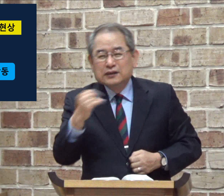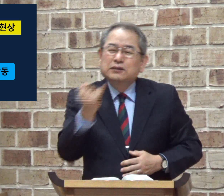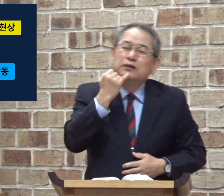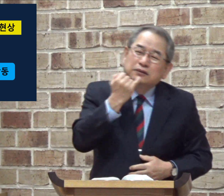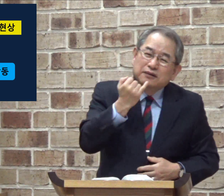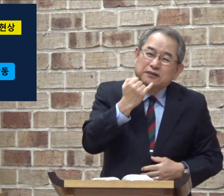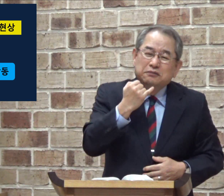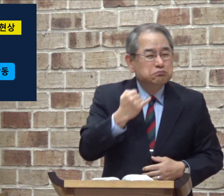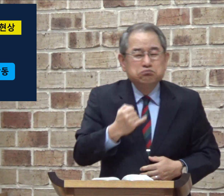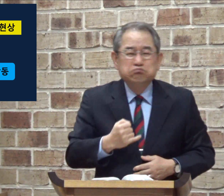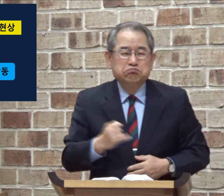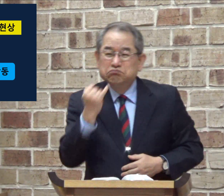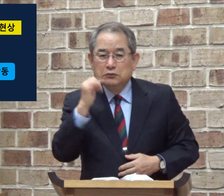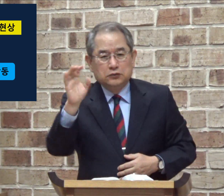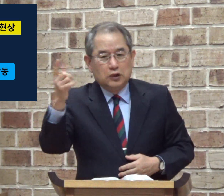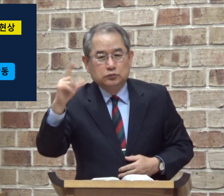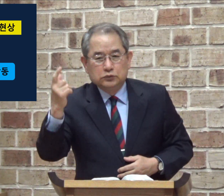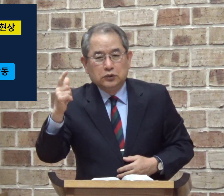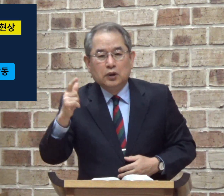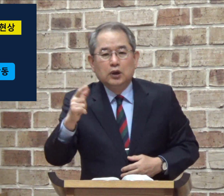세 번째는